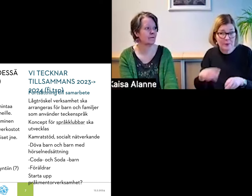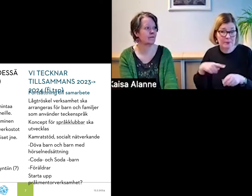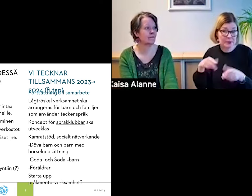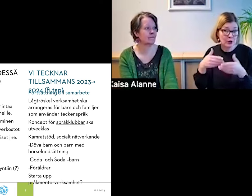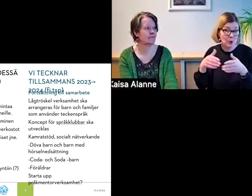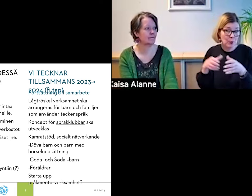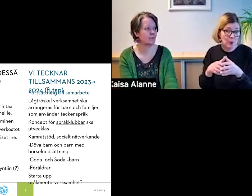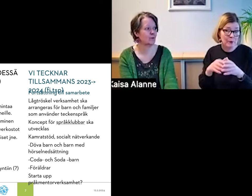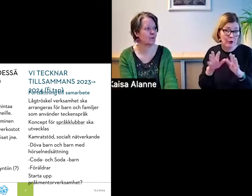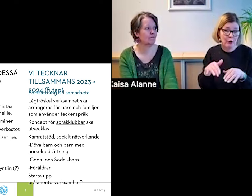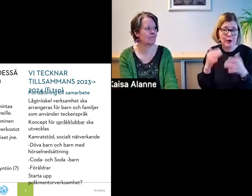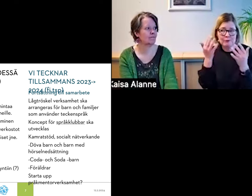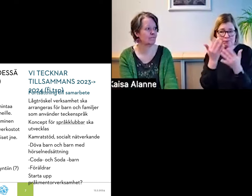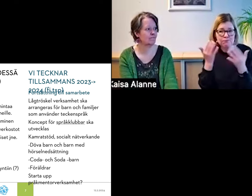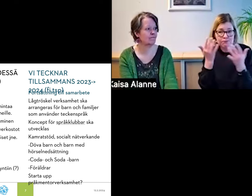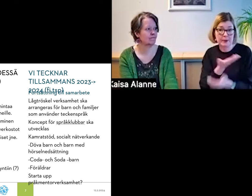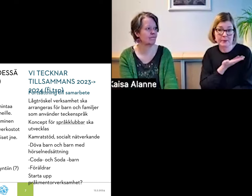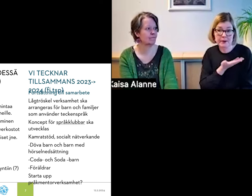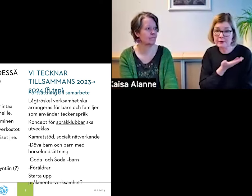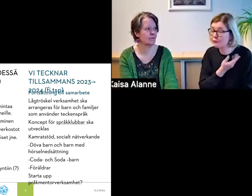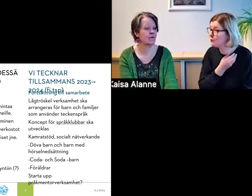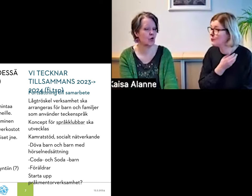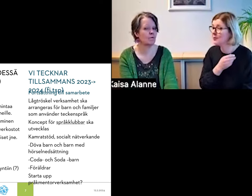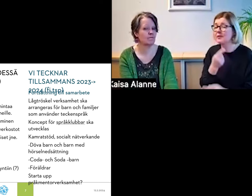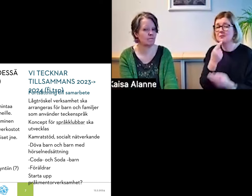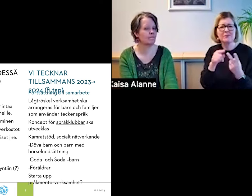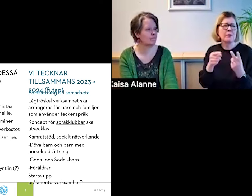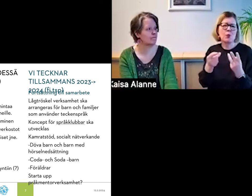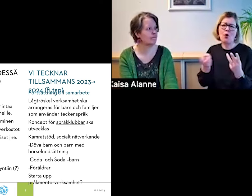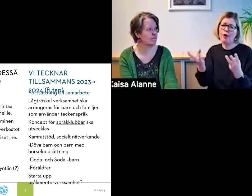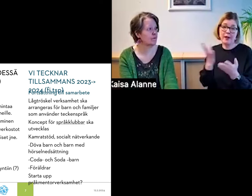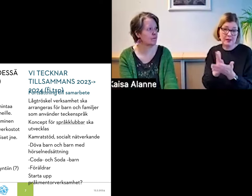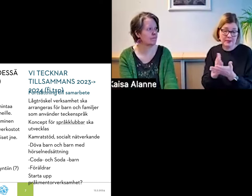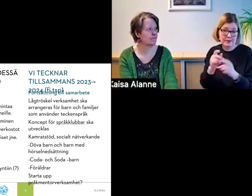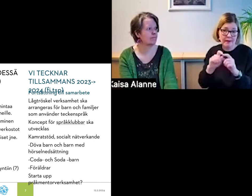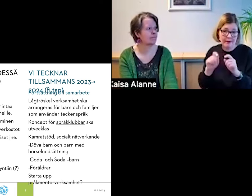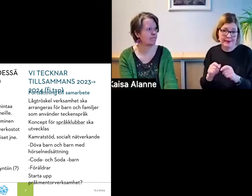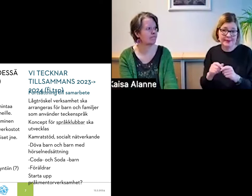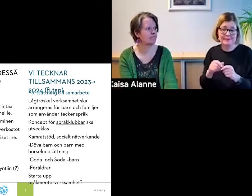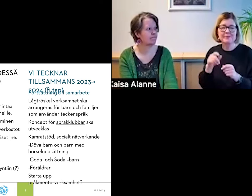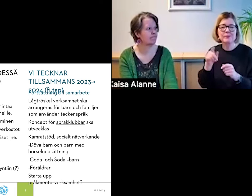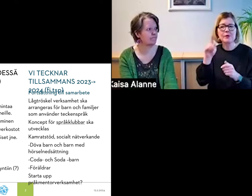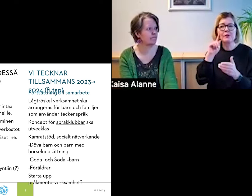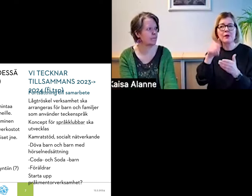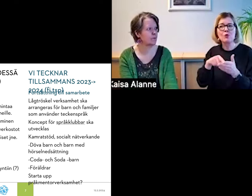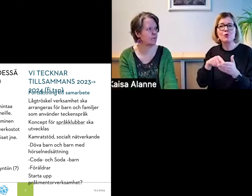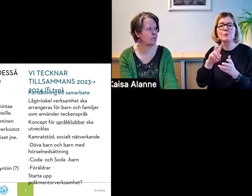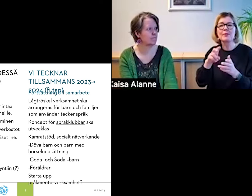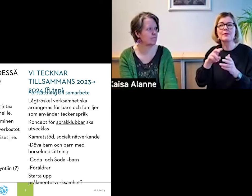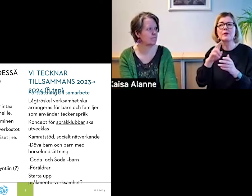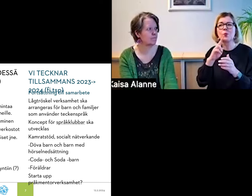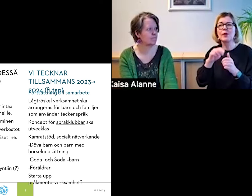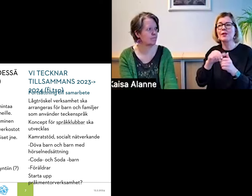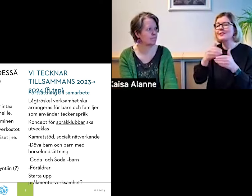tulee voimaan, niin se aiheuttaa paljon asioita, joita meillä täällä elvytystyöryhmässä on mietitty. Ja toki myös